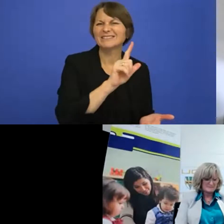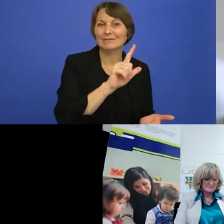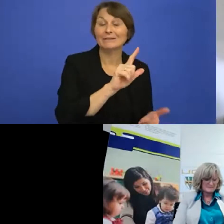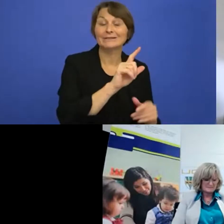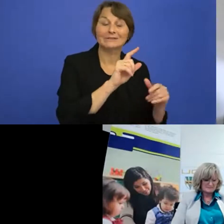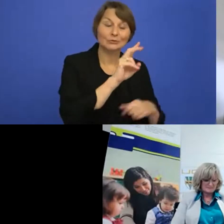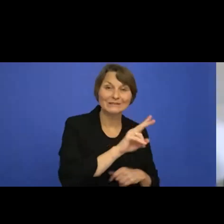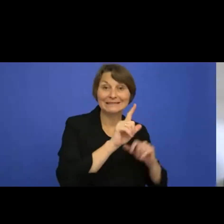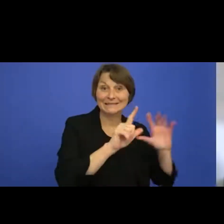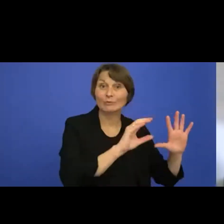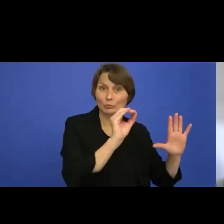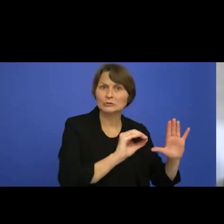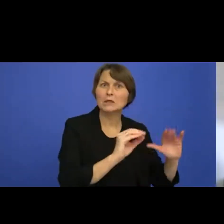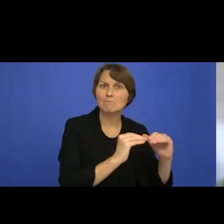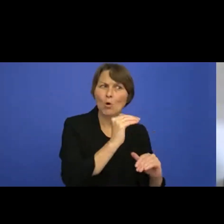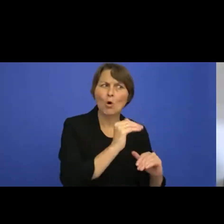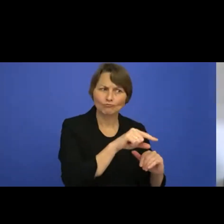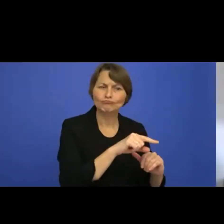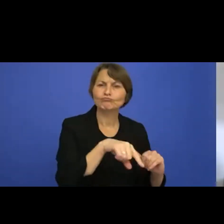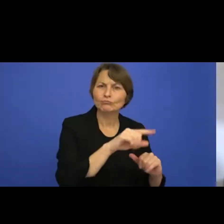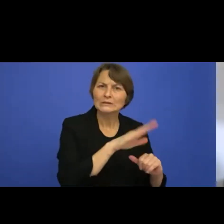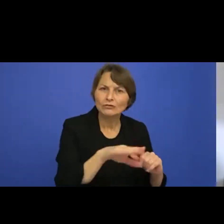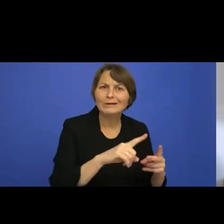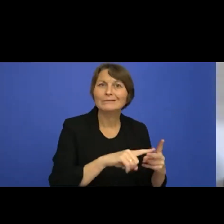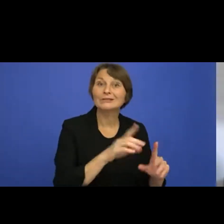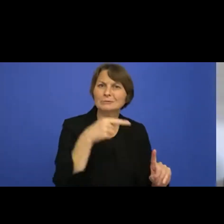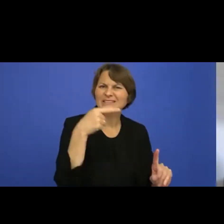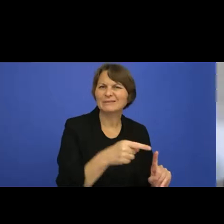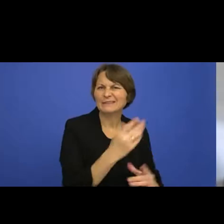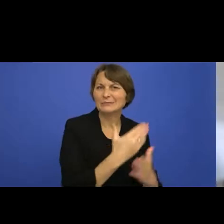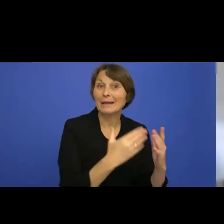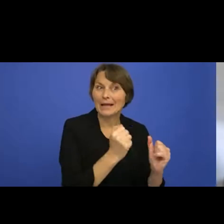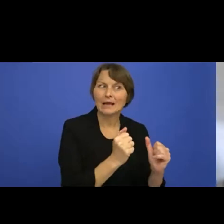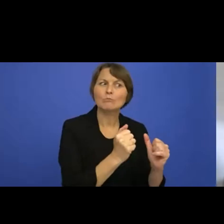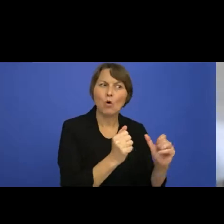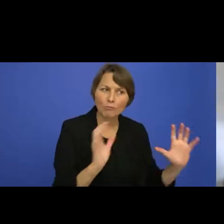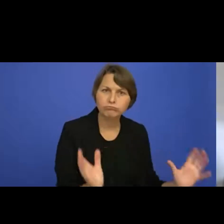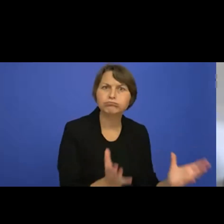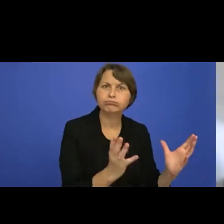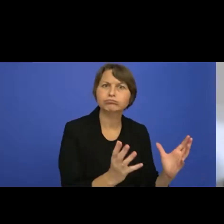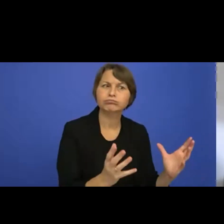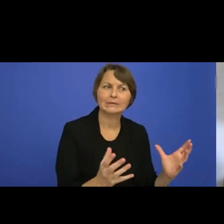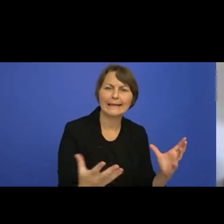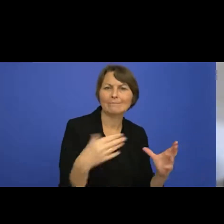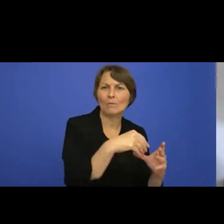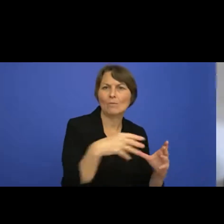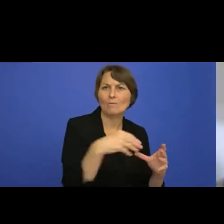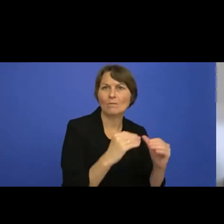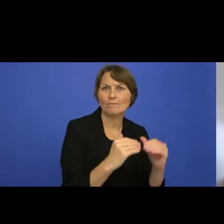d'enfants, surtout les plus pauvres, ceux qui sont vulnérables ou qui ont des handicaps. La